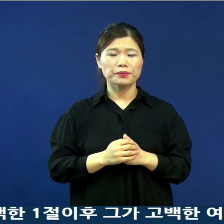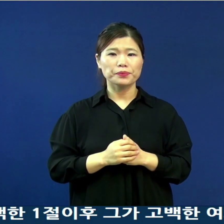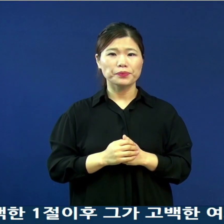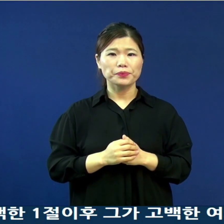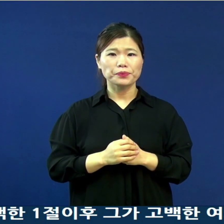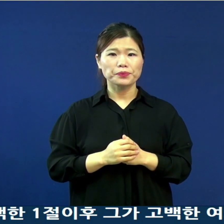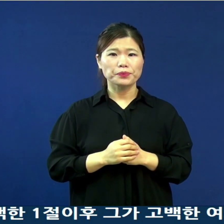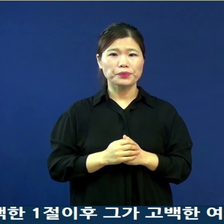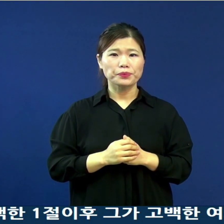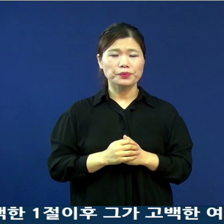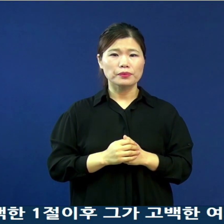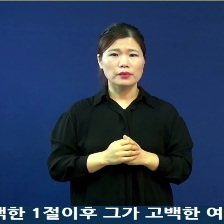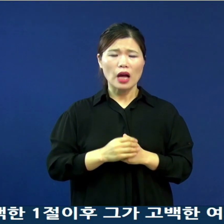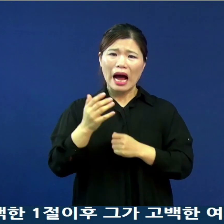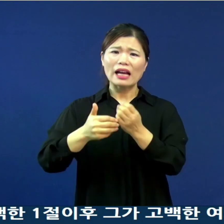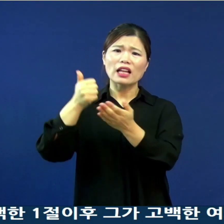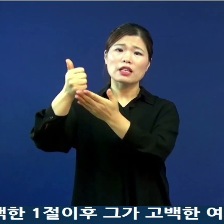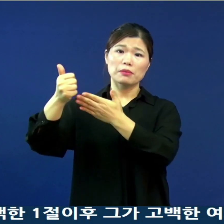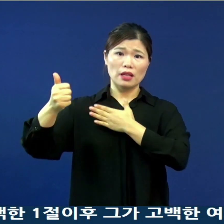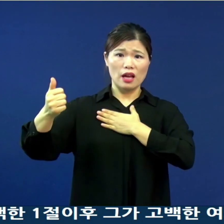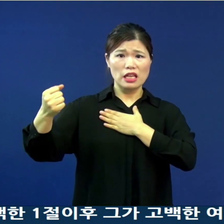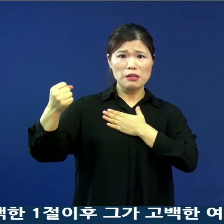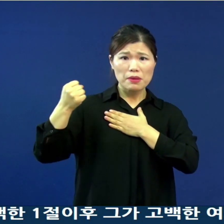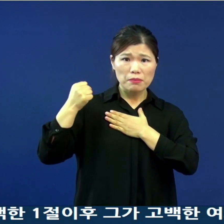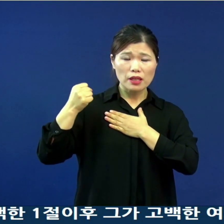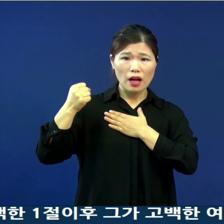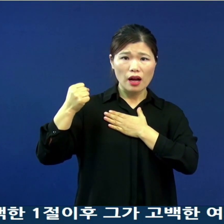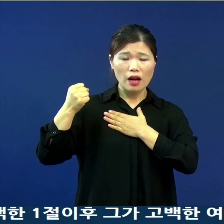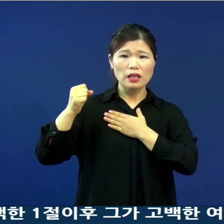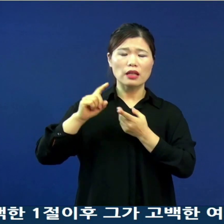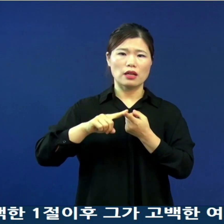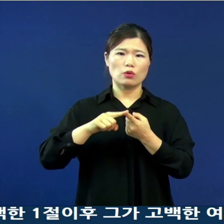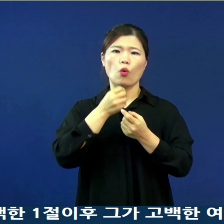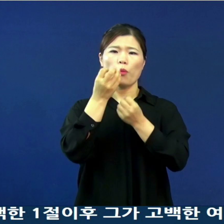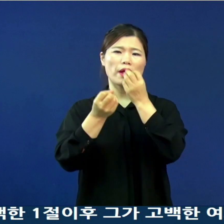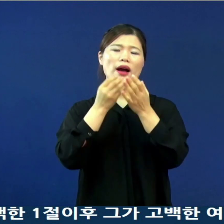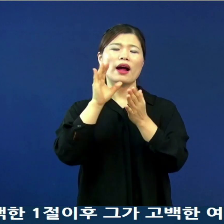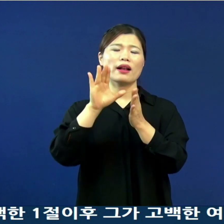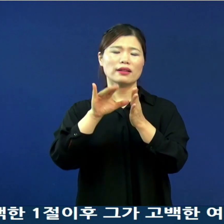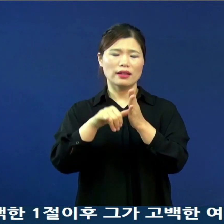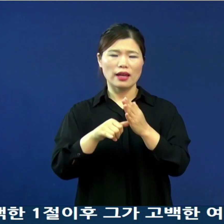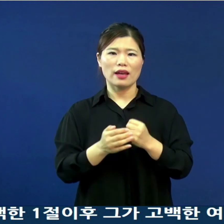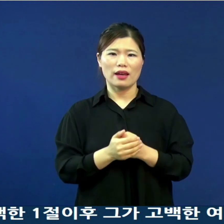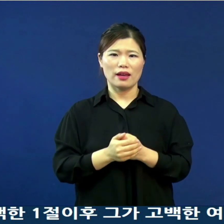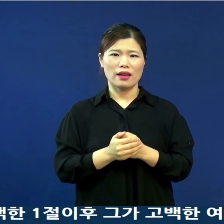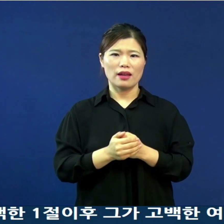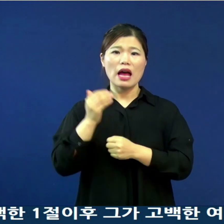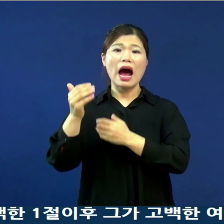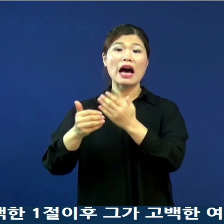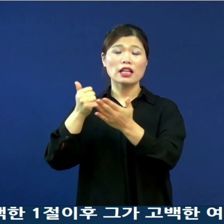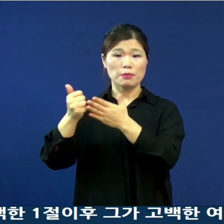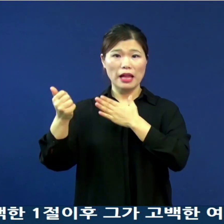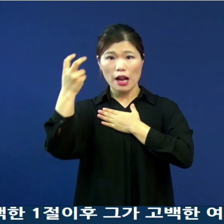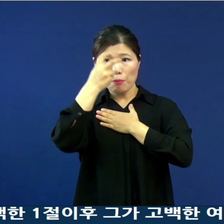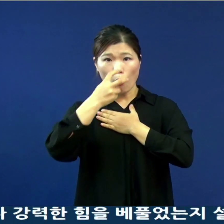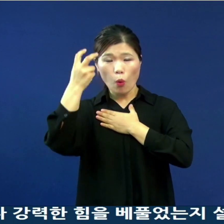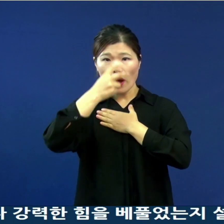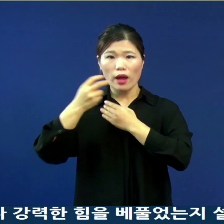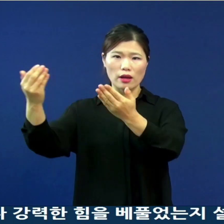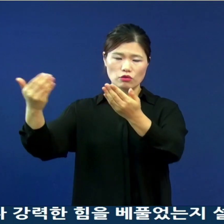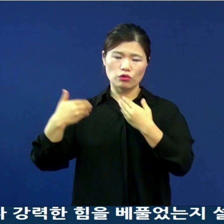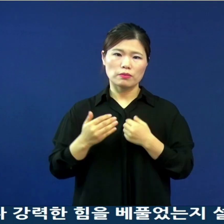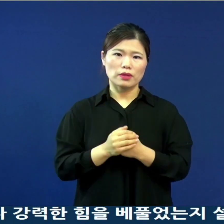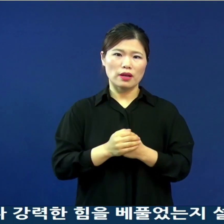하나님이 나의 힘이다라고 고백했을 때 가장 기본적인 경험은 하나님이 나를 보호해 주는 겁니다.